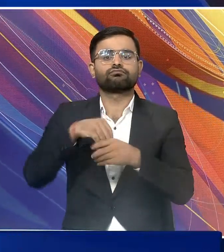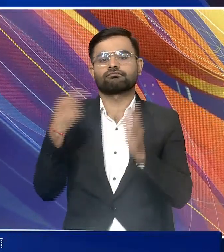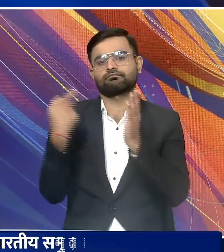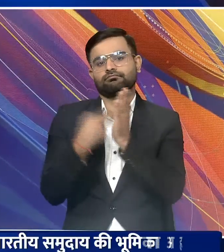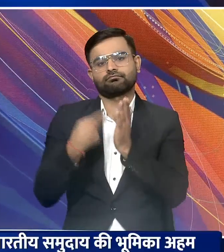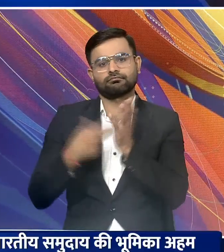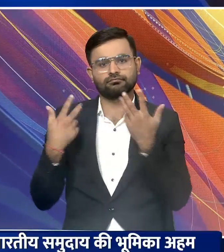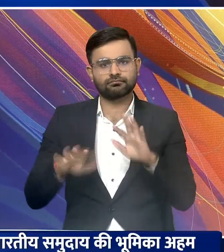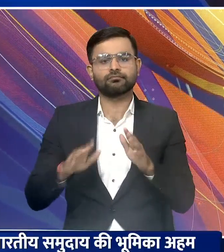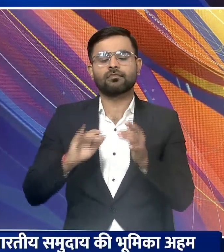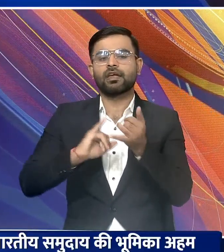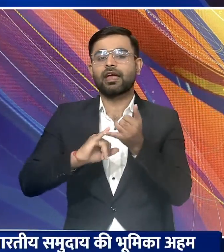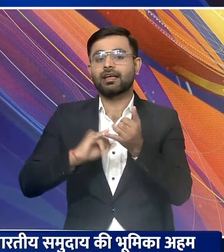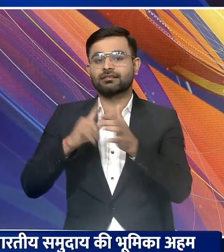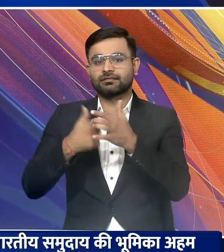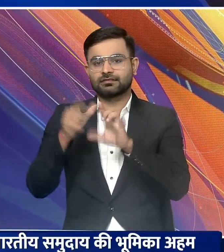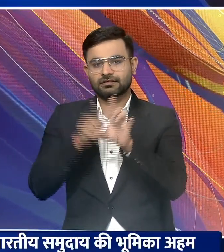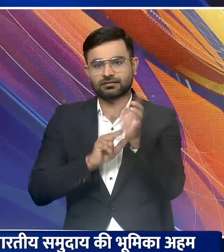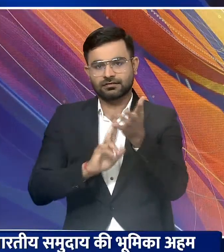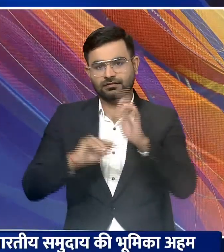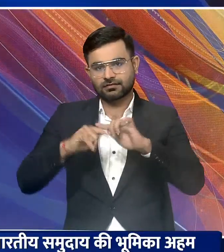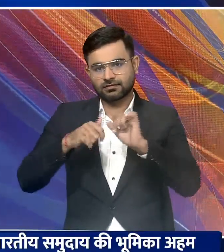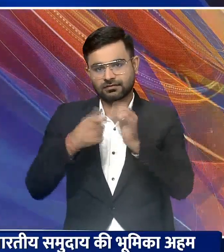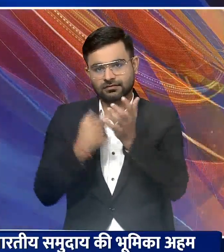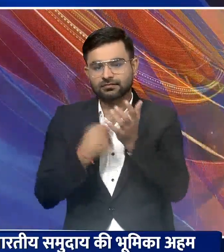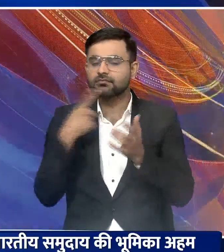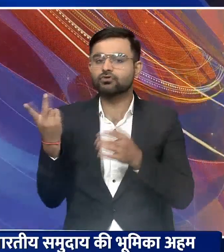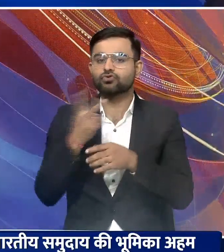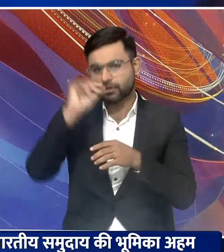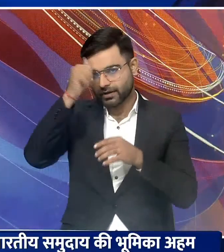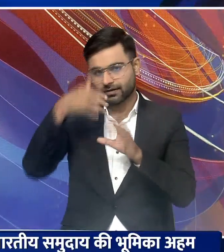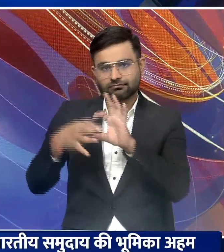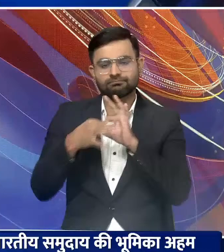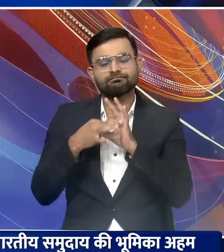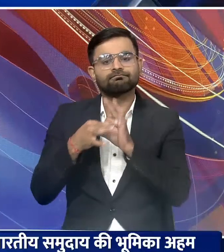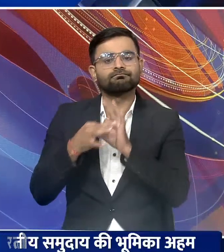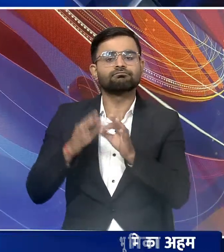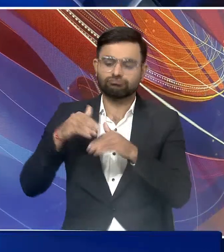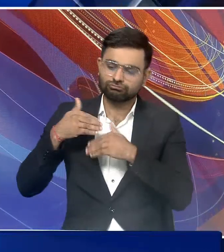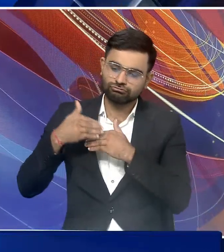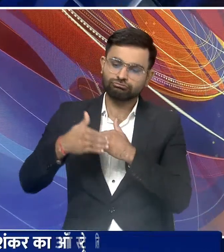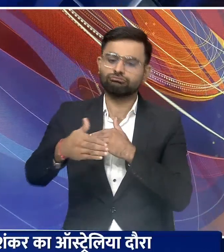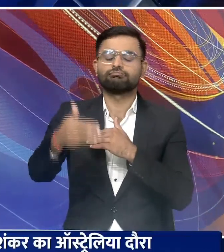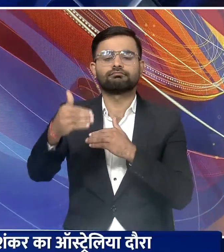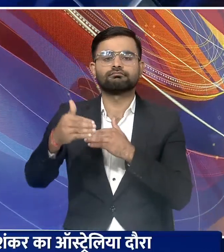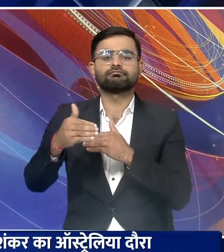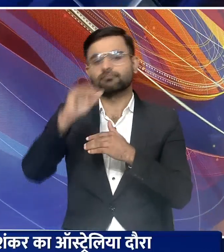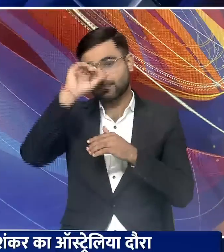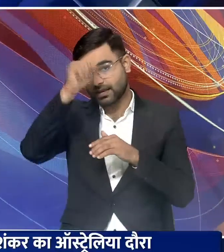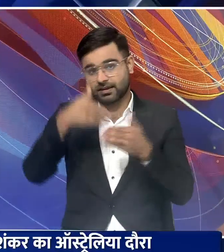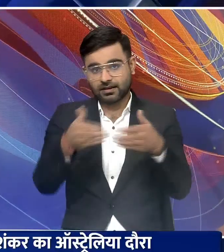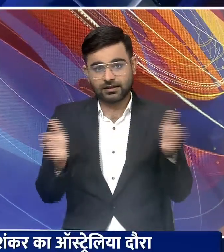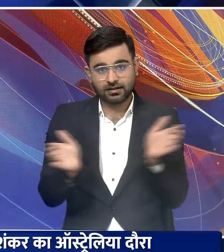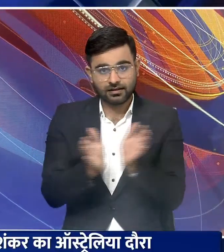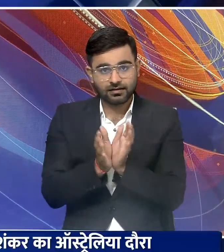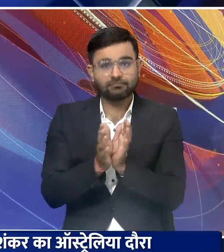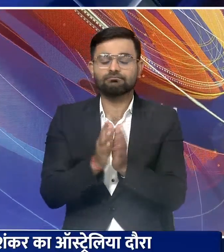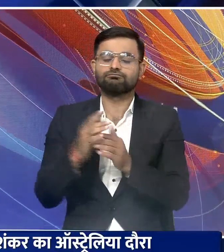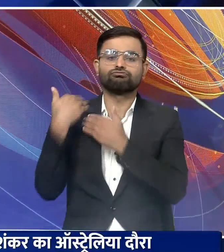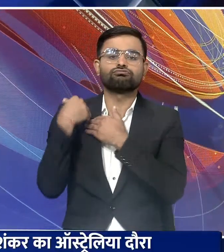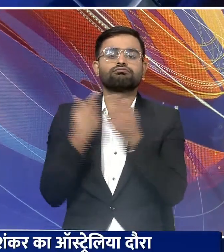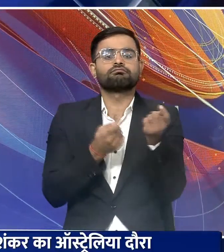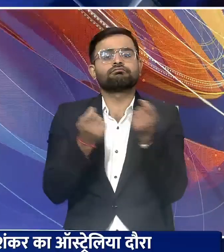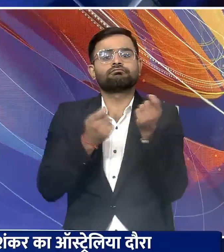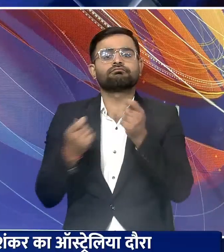किया। एस जयशंकर ने दोनों देशों के बीच संबंधों को अगले स्तर तक ले जाने में भारतीय समुदाय की भूमिका पर